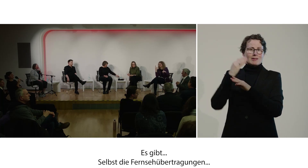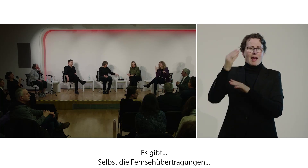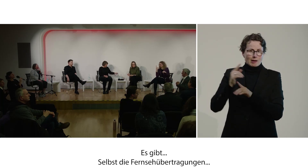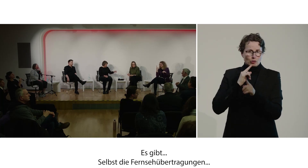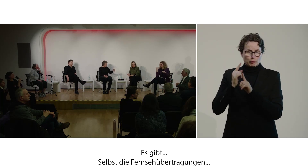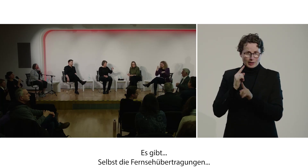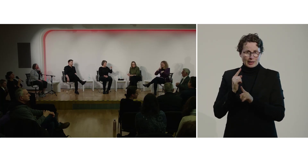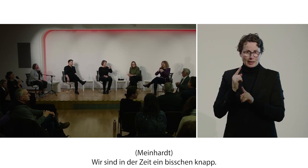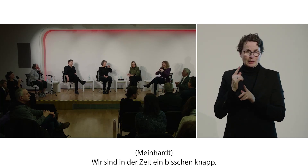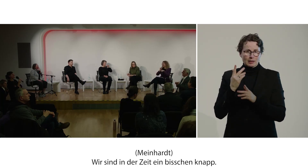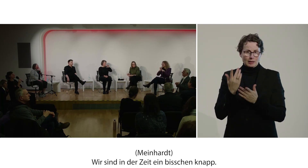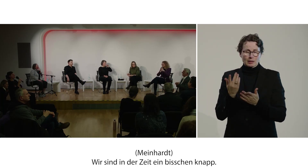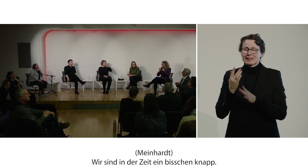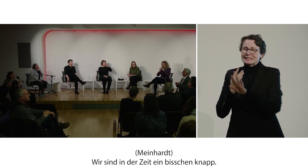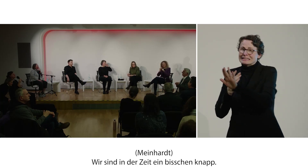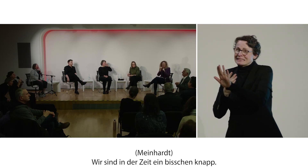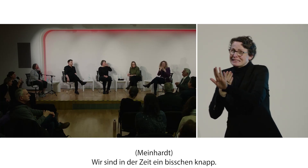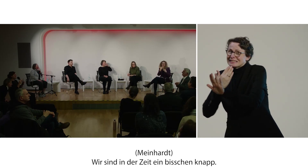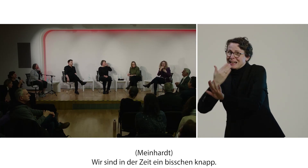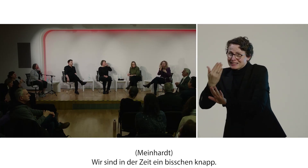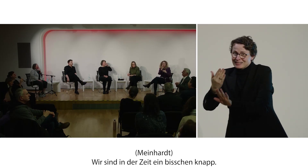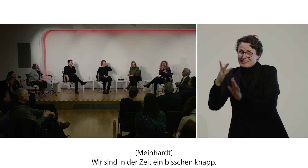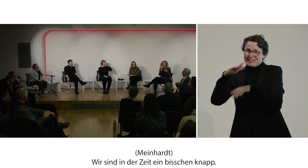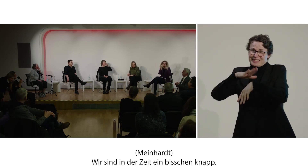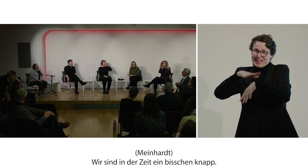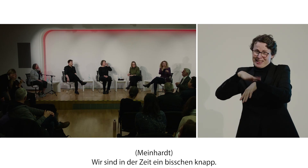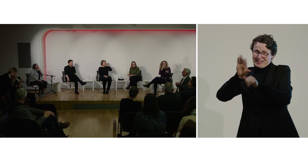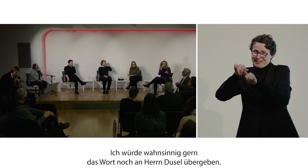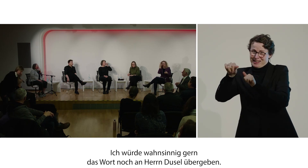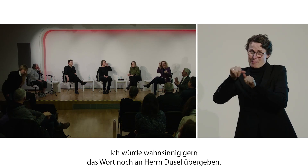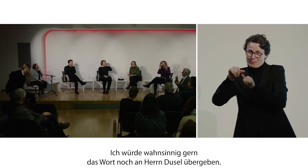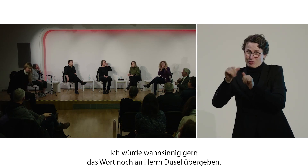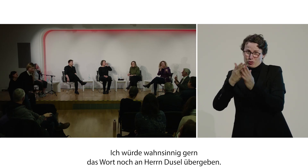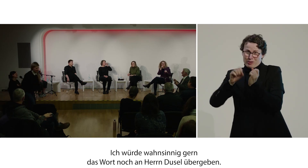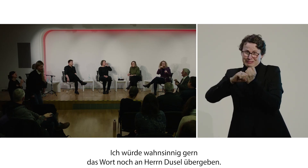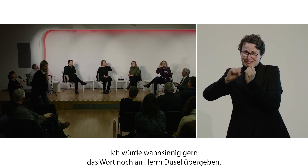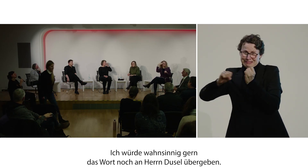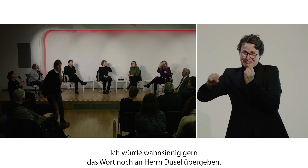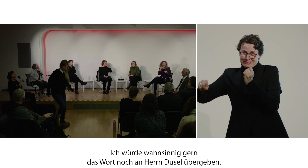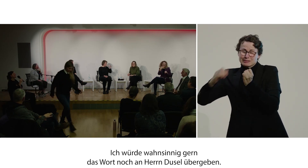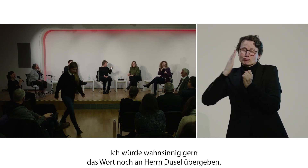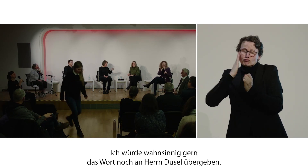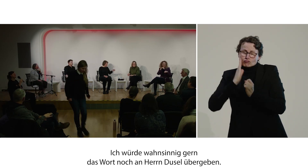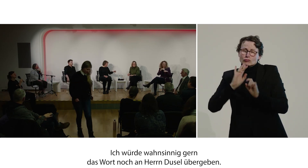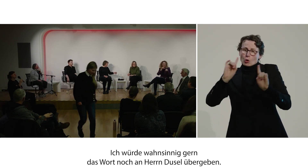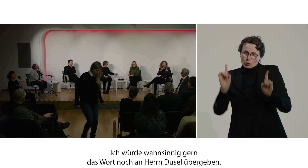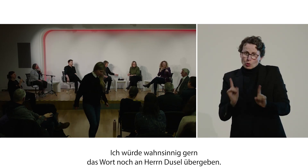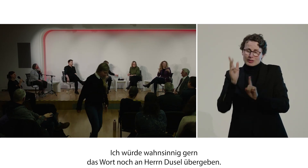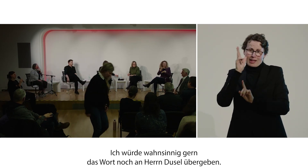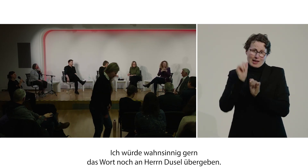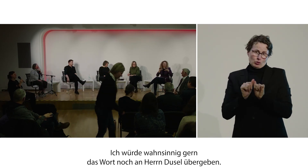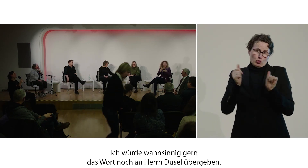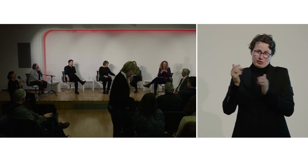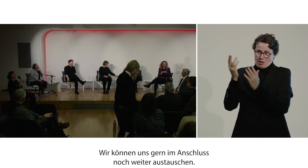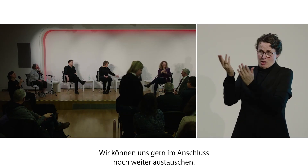Fernsehübertragenden. Ihre ganzen Informationen. Wir sind in der Zeit ein bisschen knapp und ich würde wahnsinnig gerne das Wort noch an den Herrn Dusel